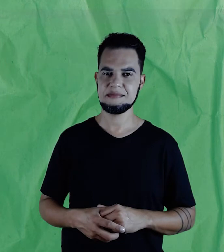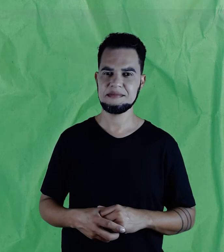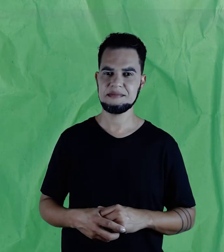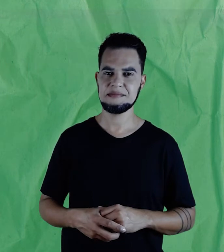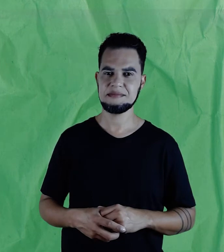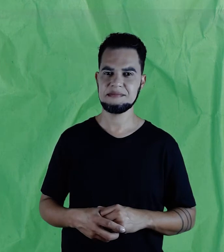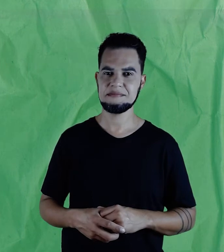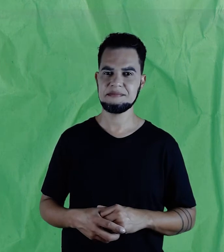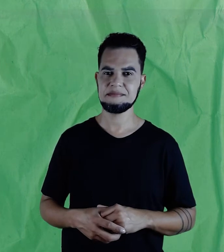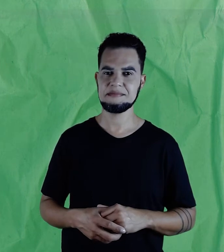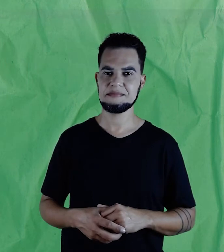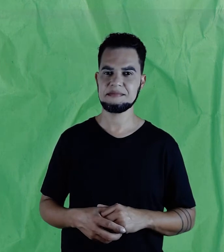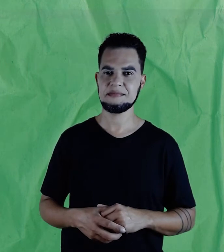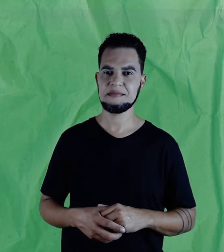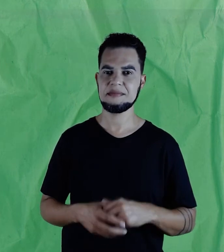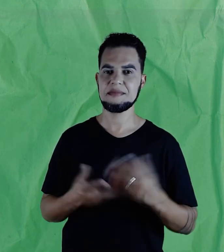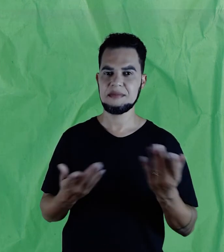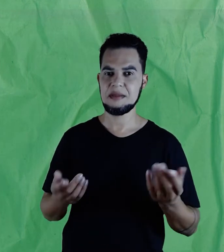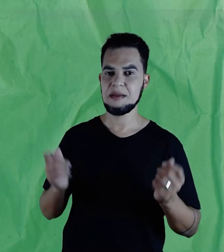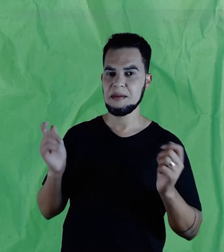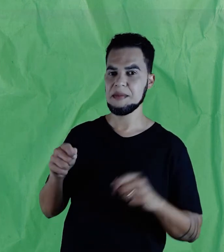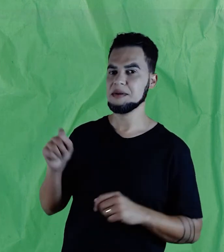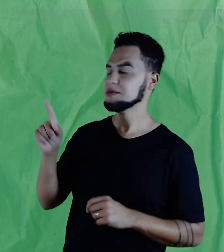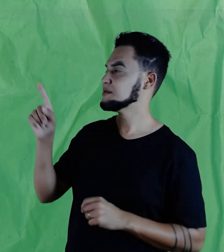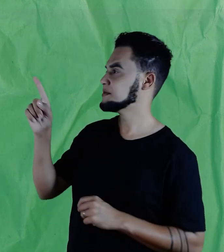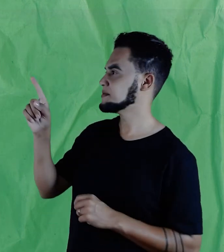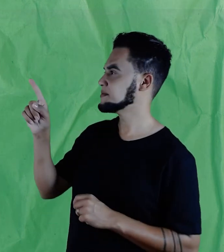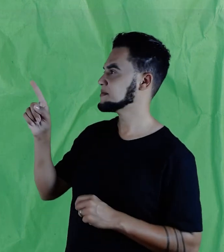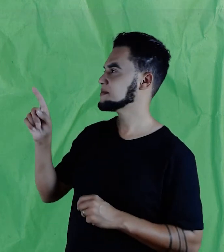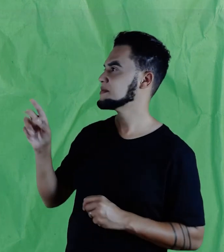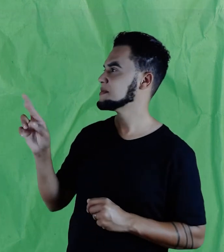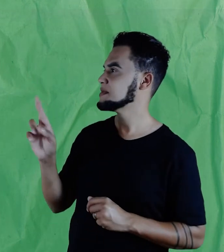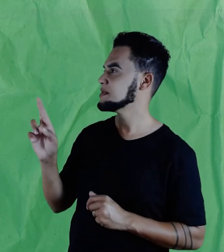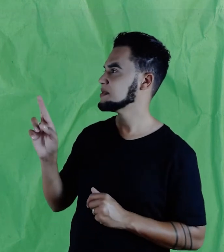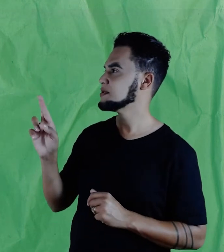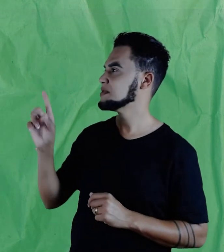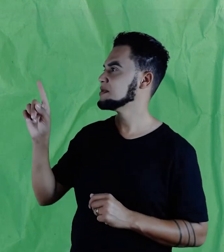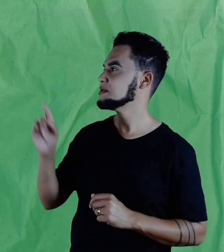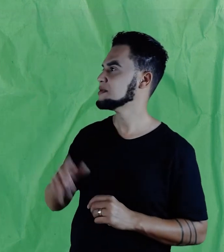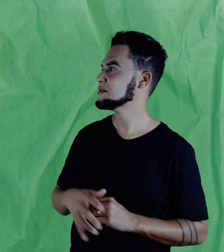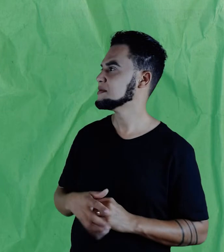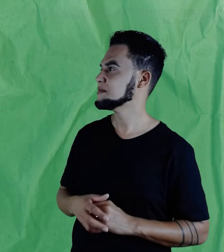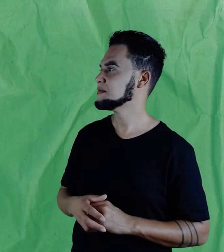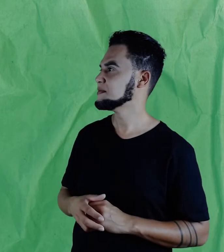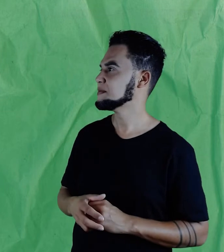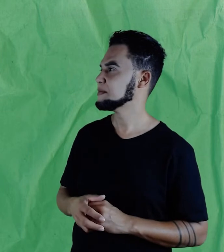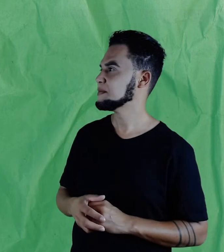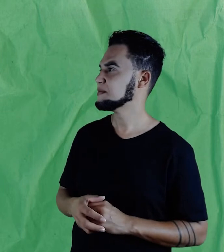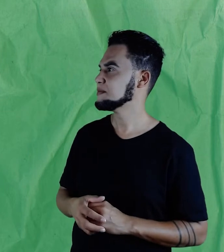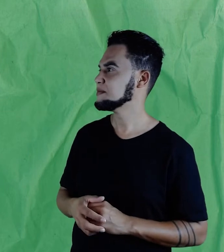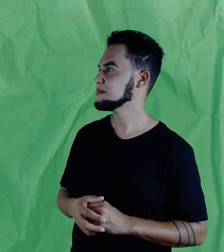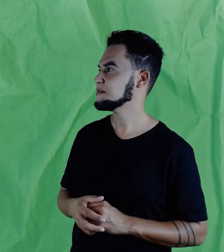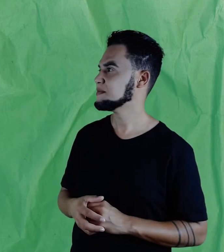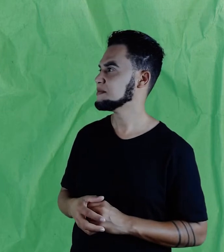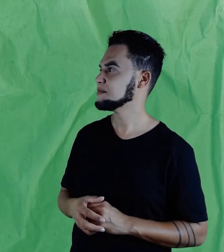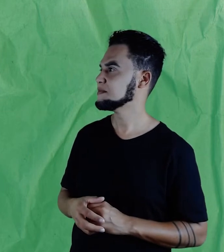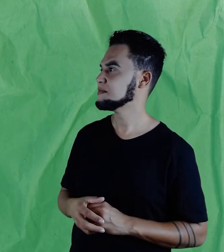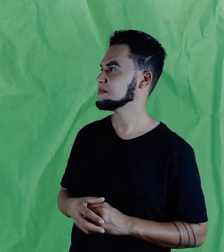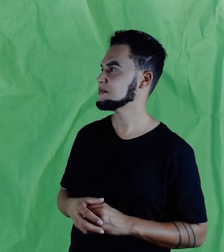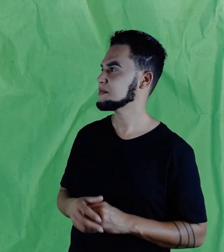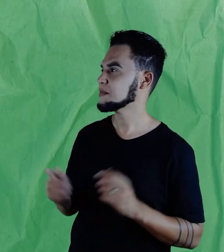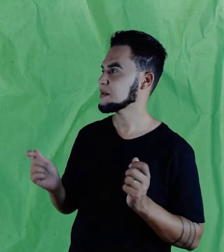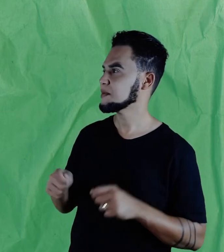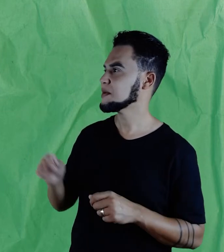a gente pode trazer o Touchable Opacity do React Native e não do React Native Web e